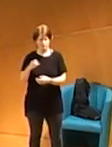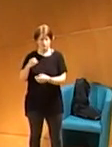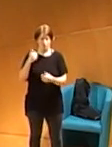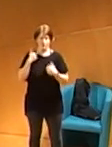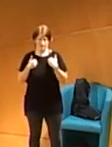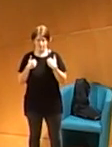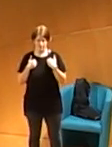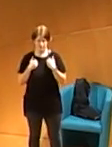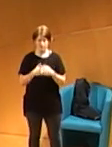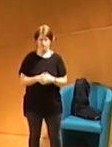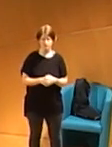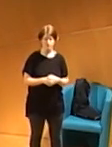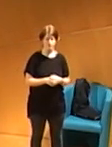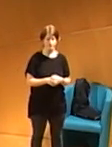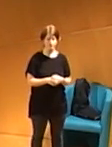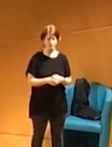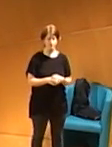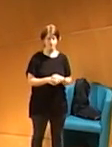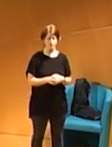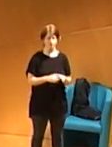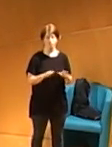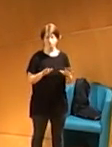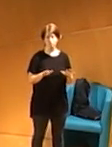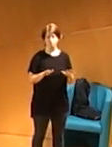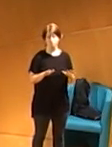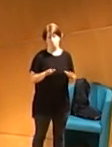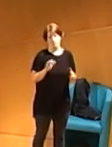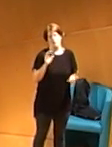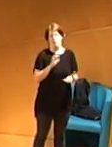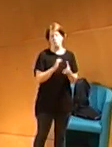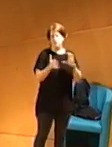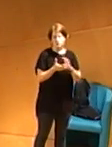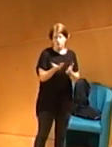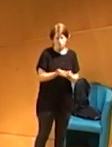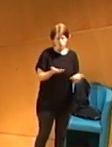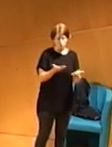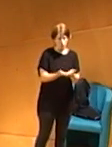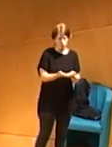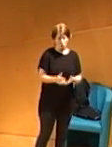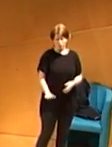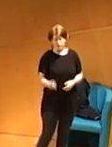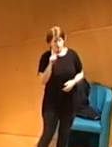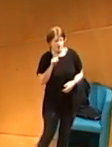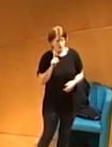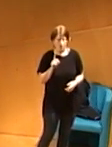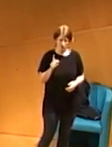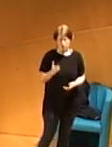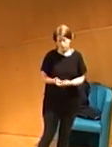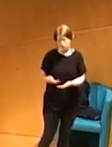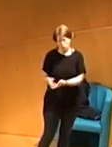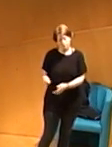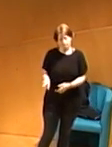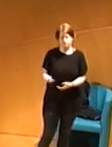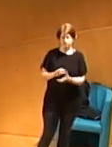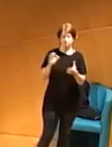Mais... bon, c'est très compliqué, la situation de ma petite fille en particulier, qui a